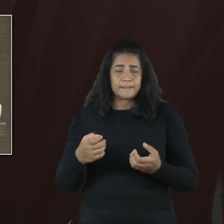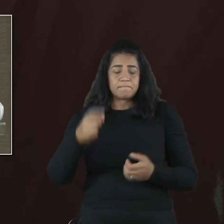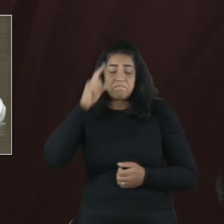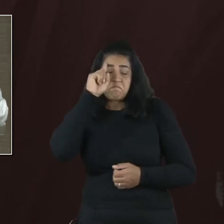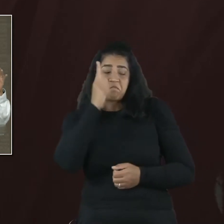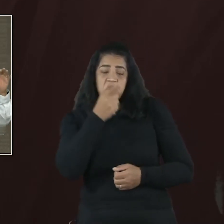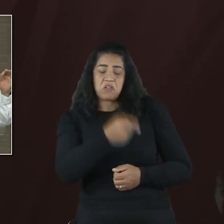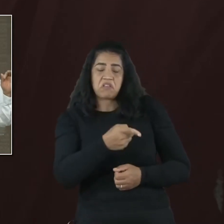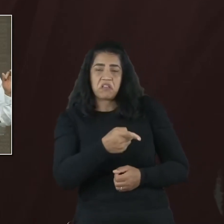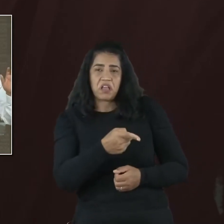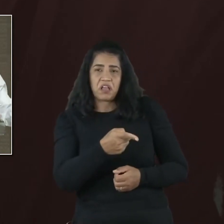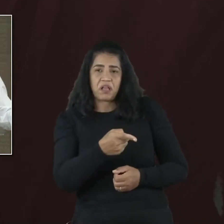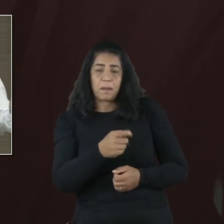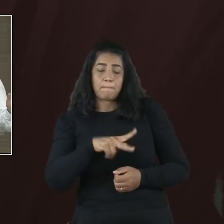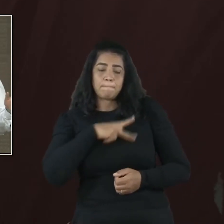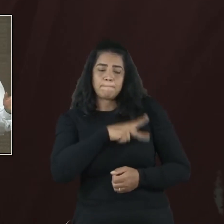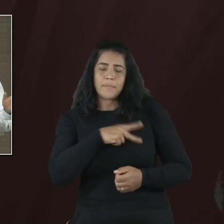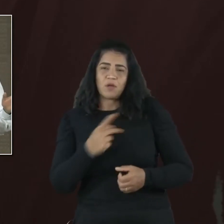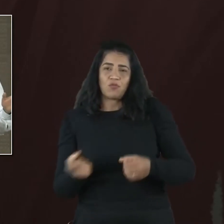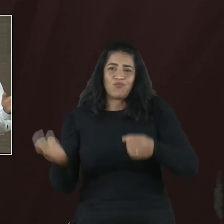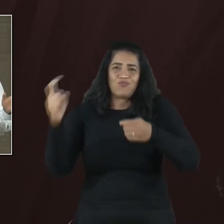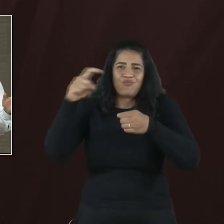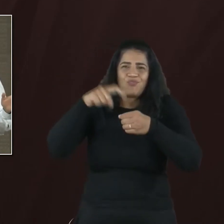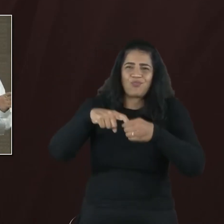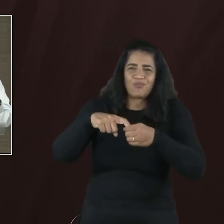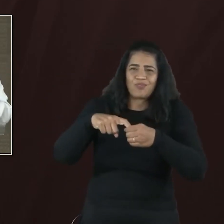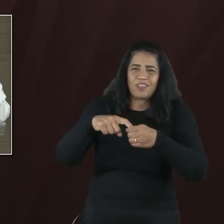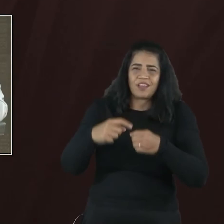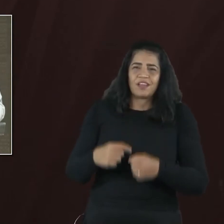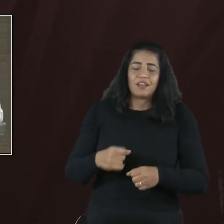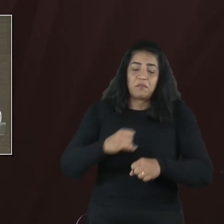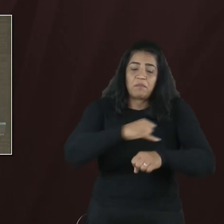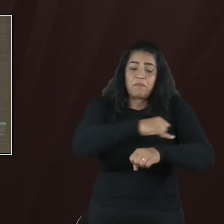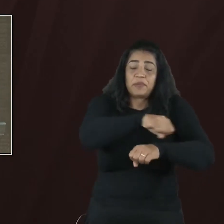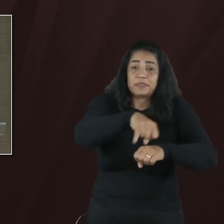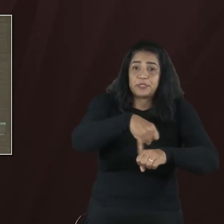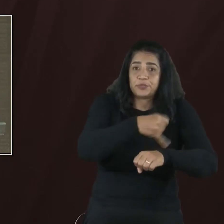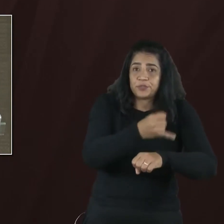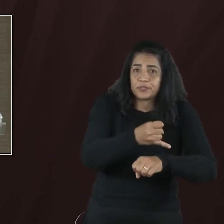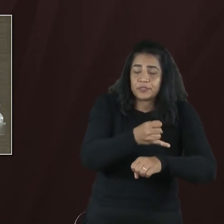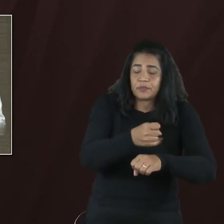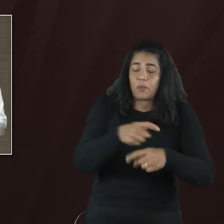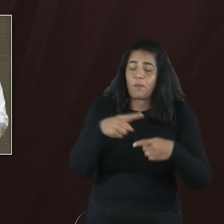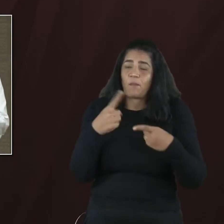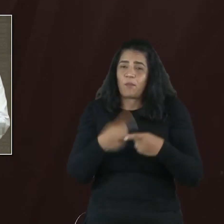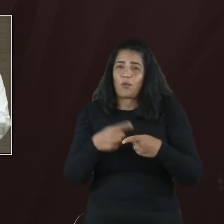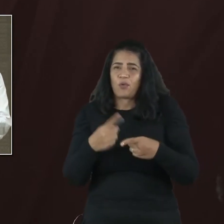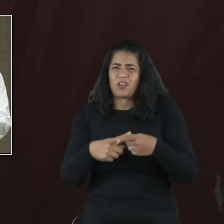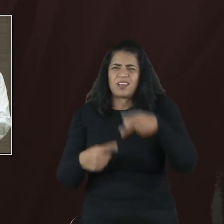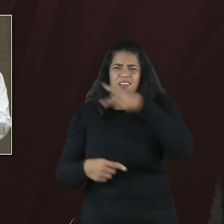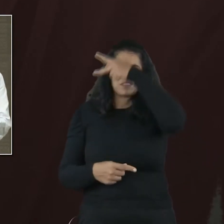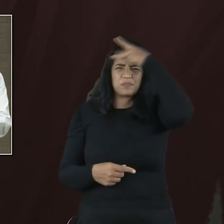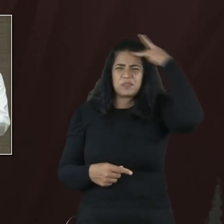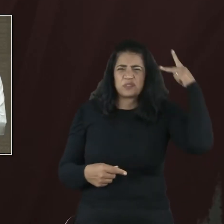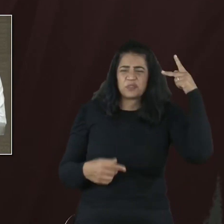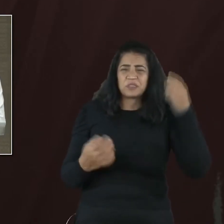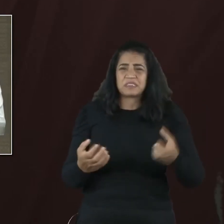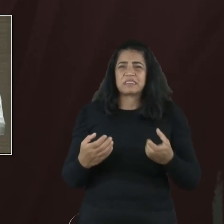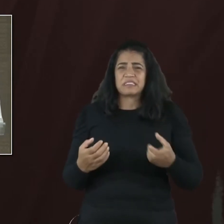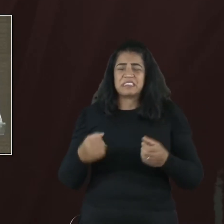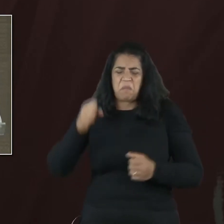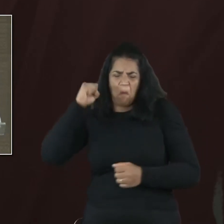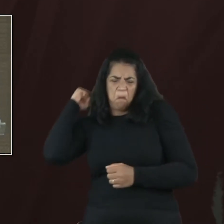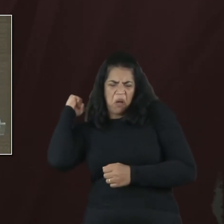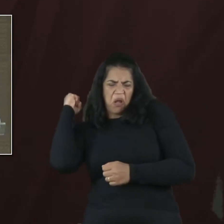para julgamento, porque eles queriam matar Paulo no caminho. Paulo apelou